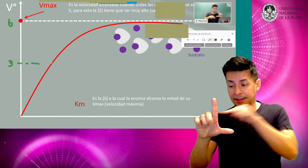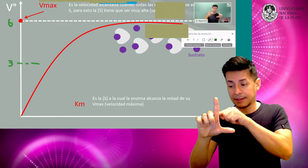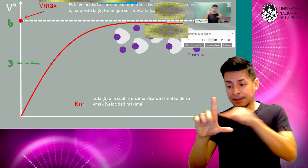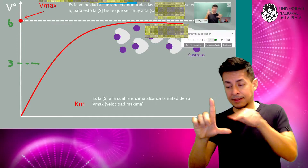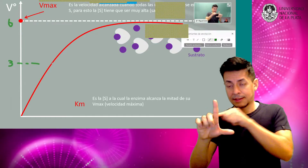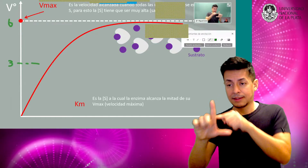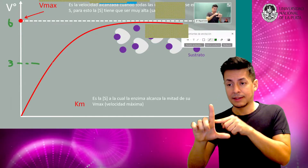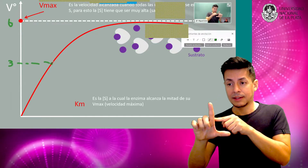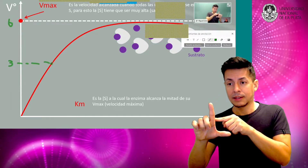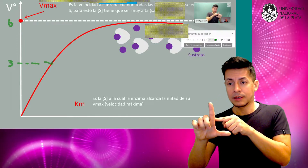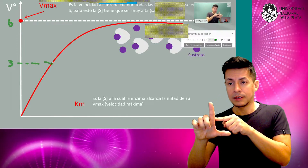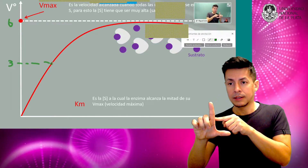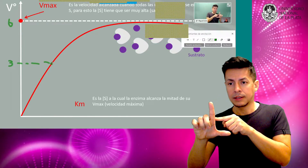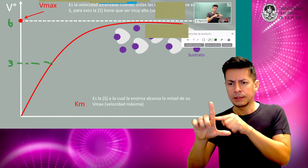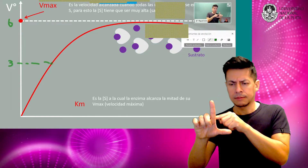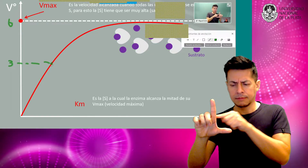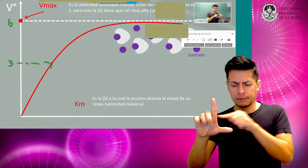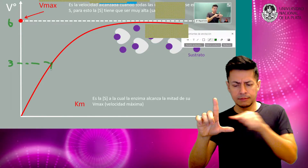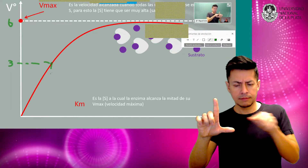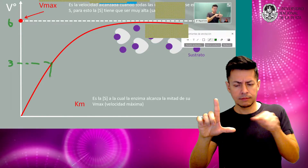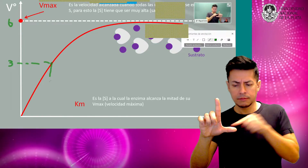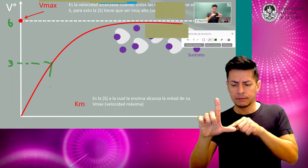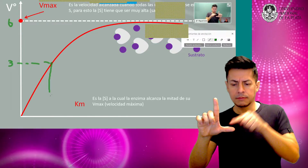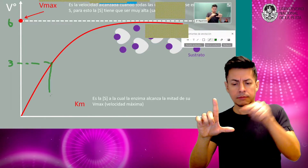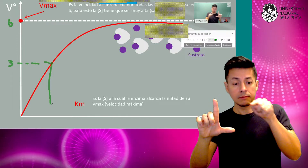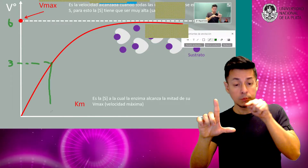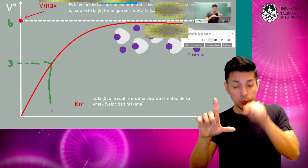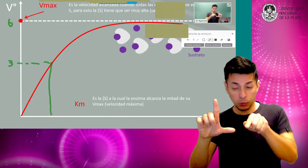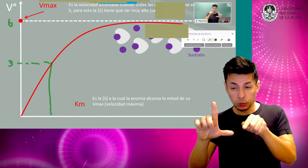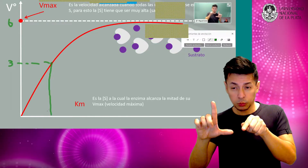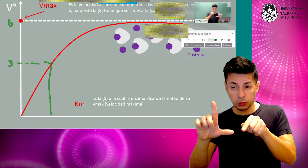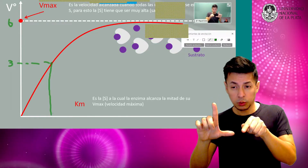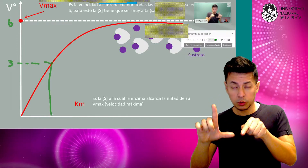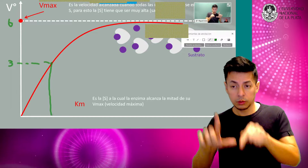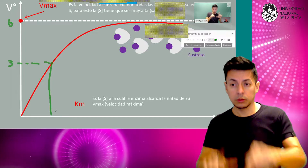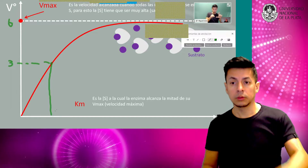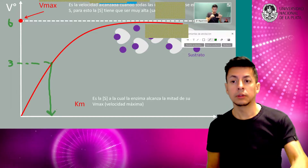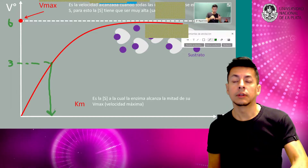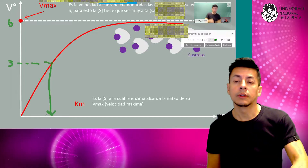Voy, busco en la curva el punto en el cual